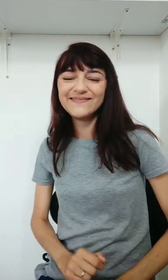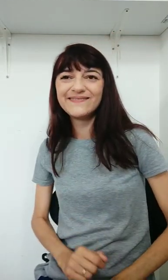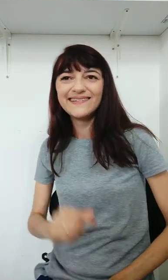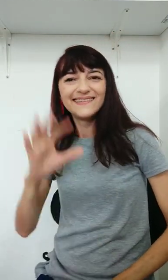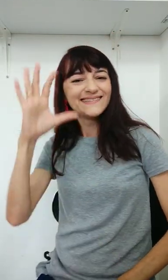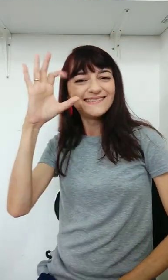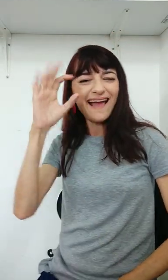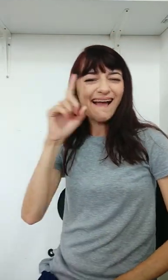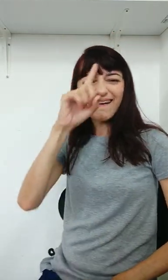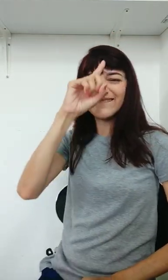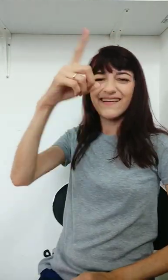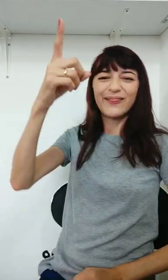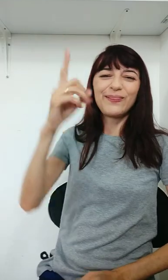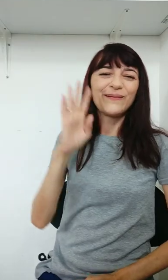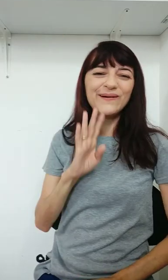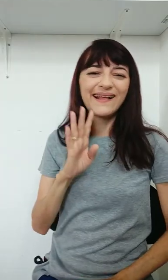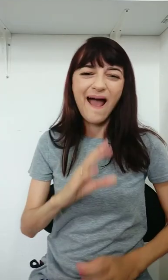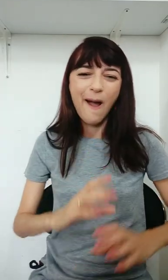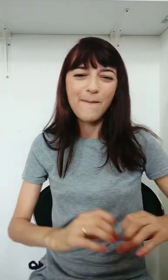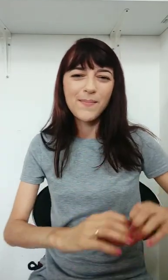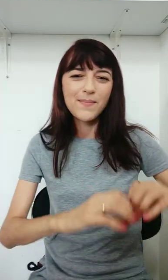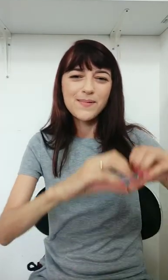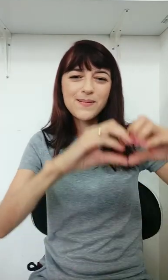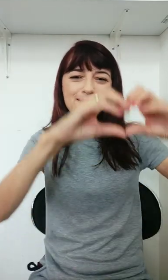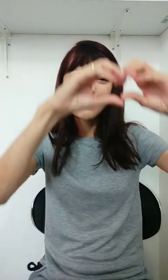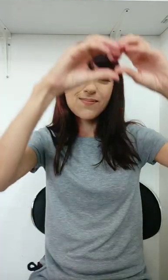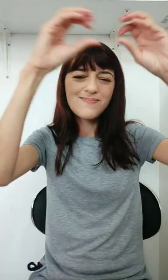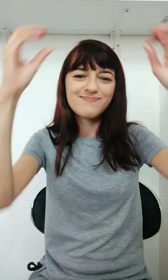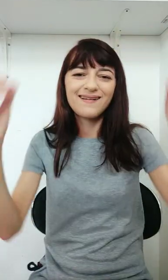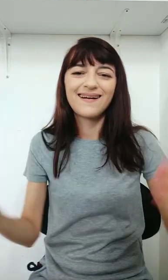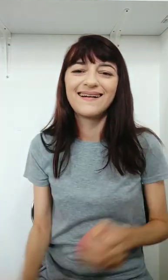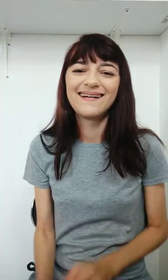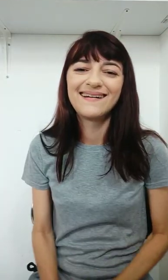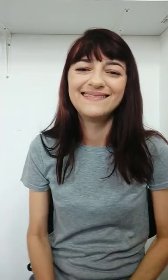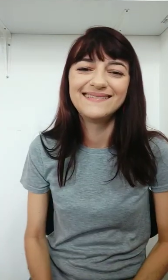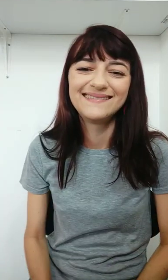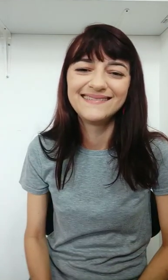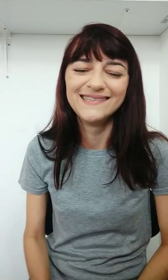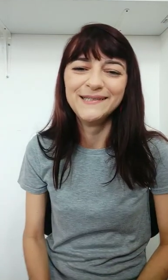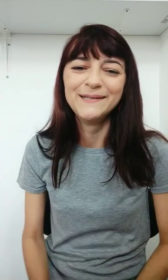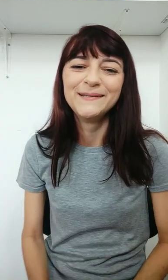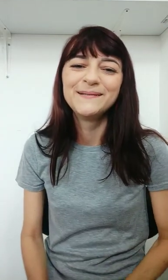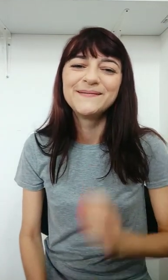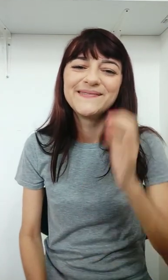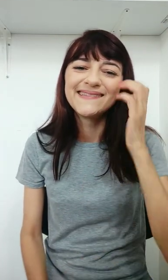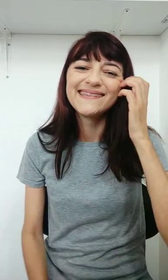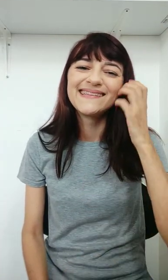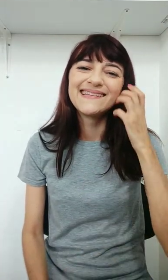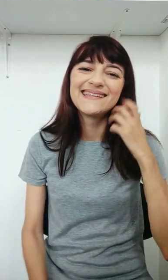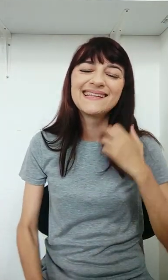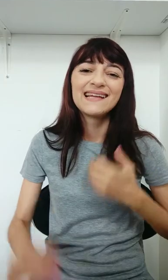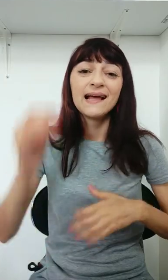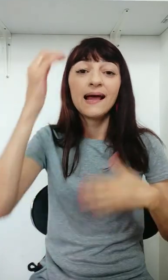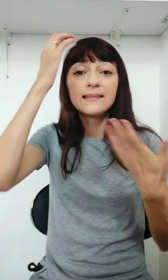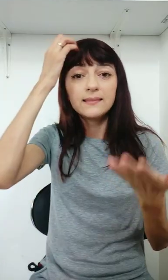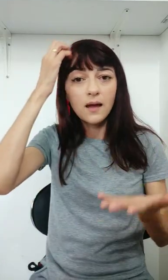Adoro, né? Vocês aí que participam do Instagram, o Instagram coloca esses coraçõezinhos aí do lado, né? De vez em quando sobe, né? A gente acha